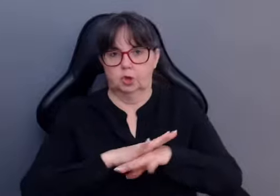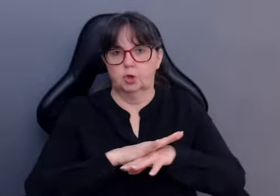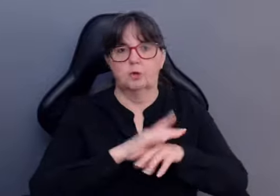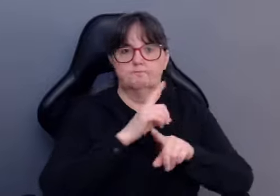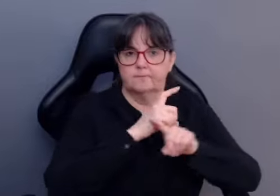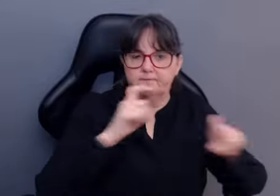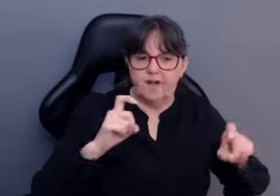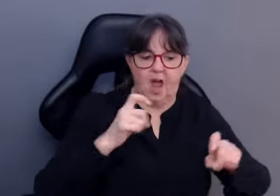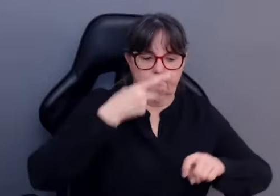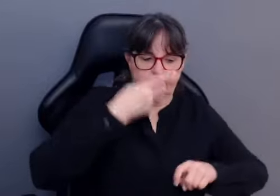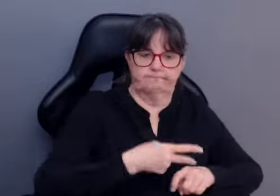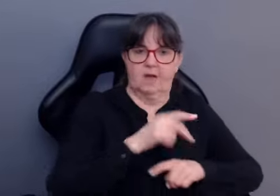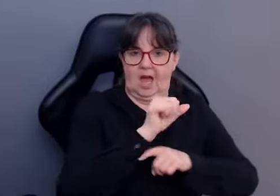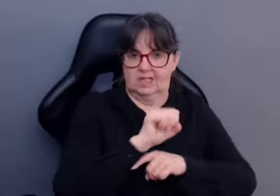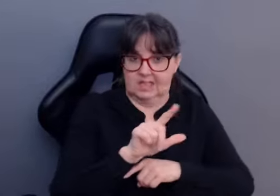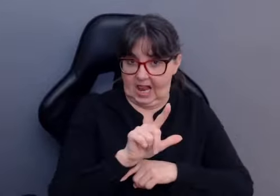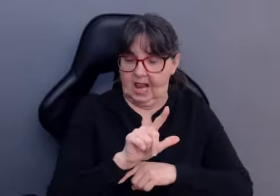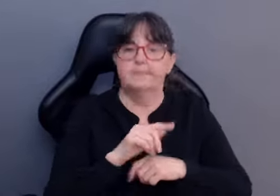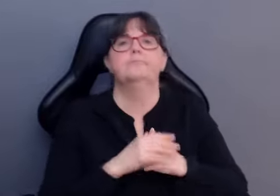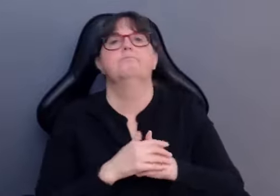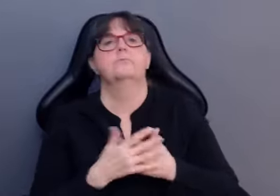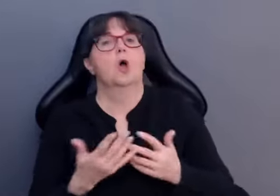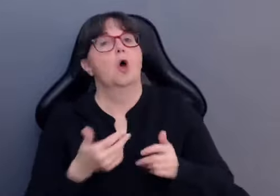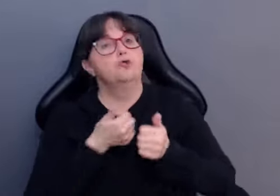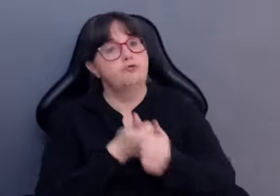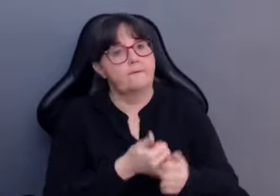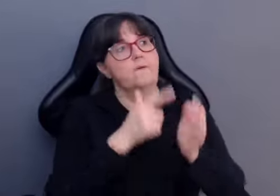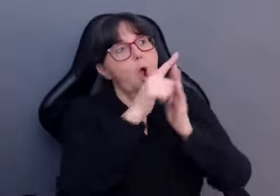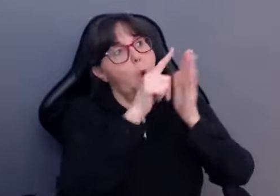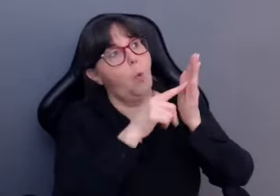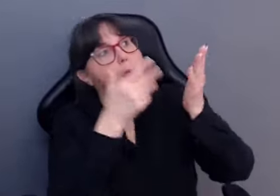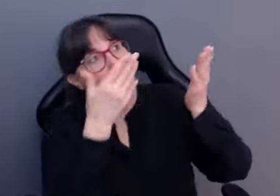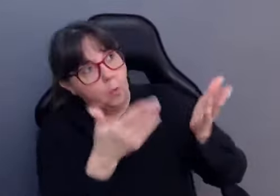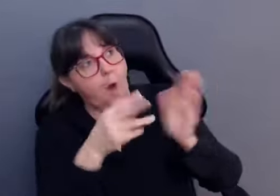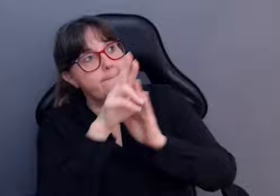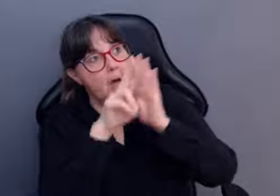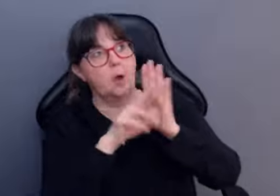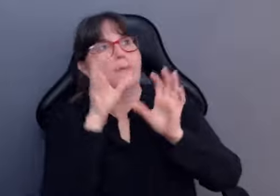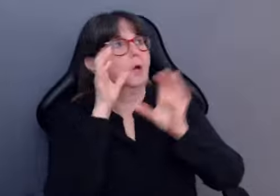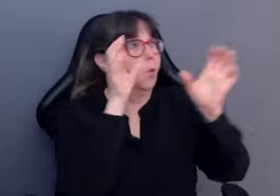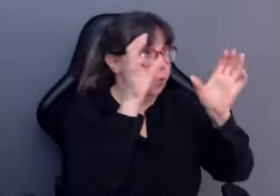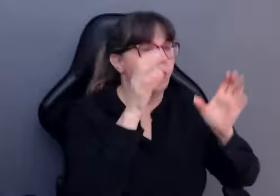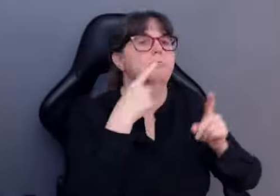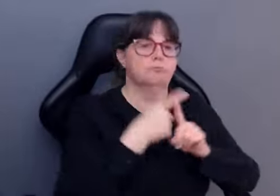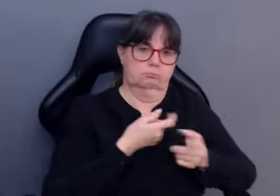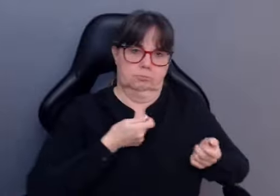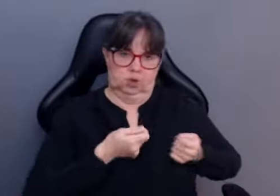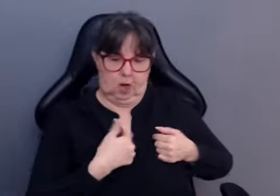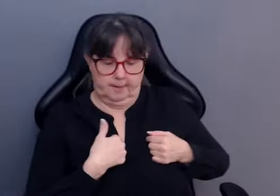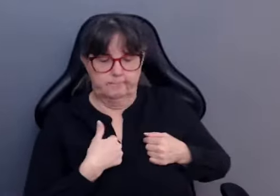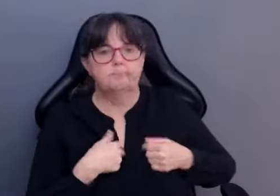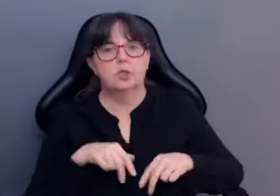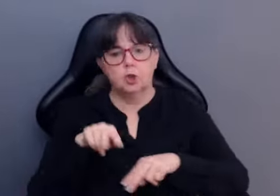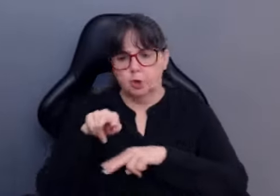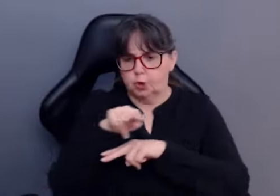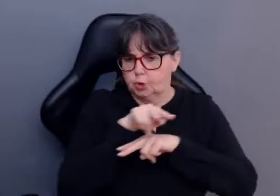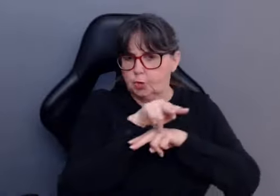corporation sous réserve de la loi et des présents règlements. Surveille la mise en pratique